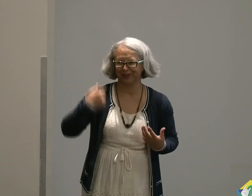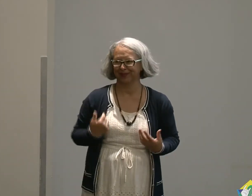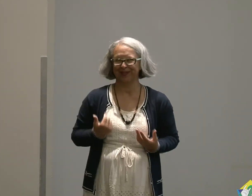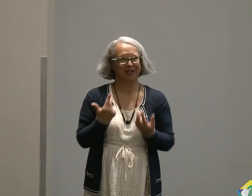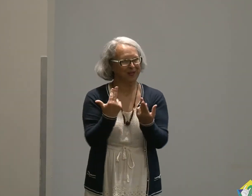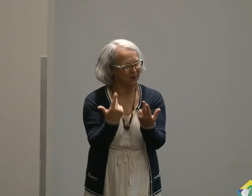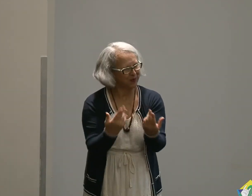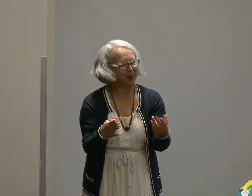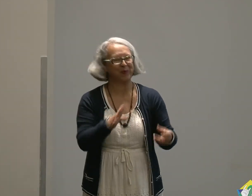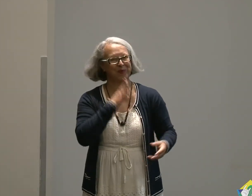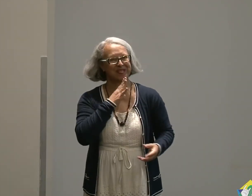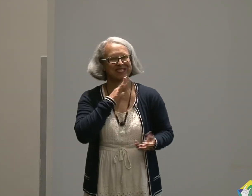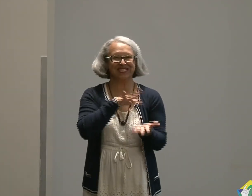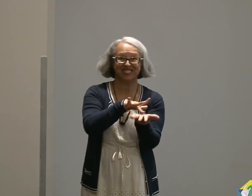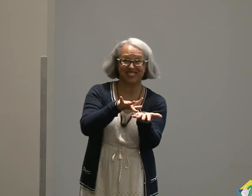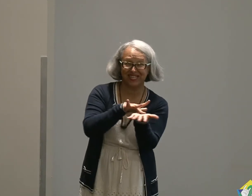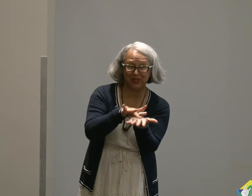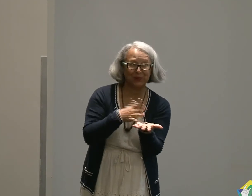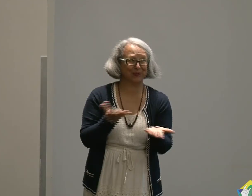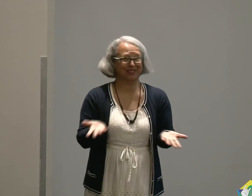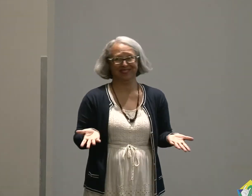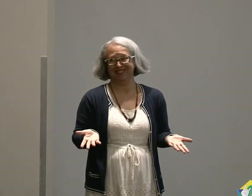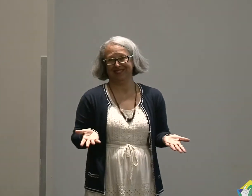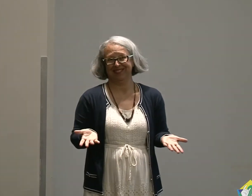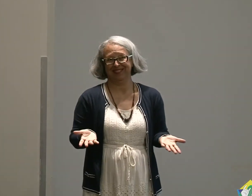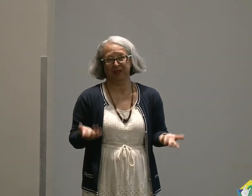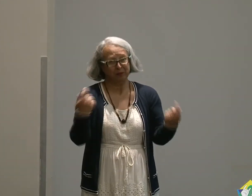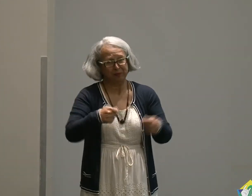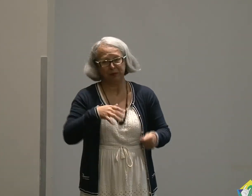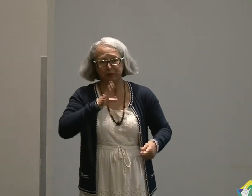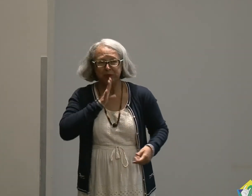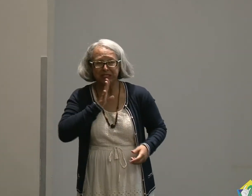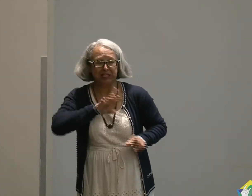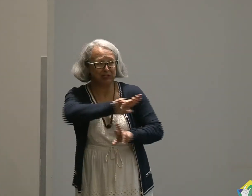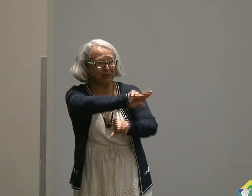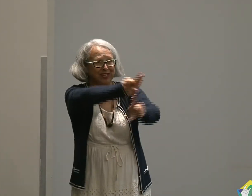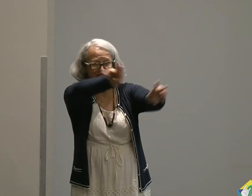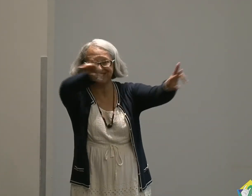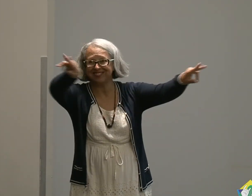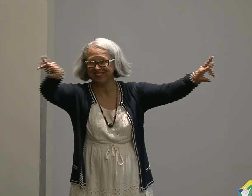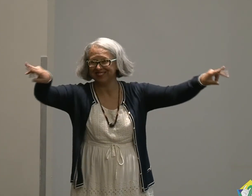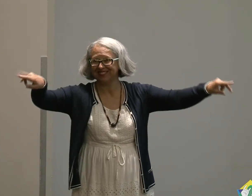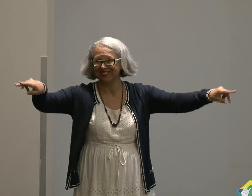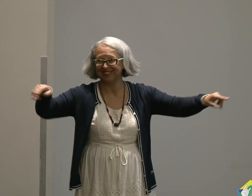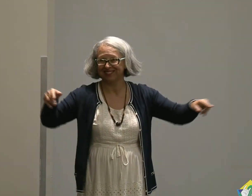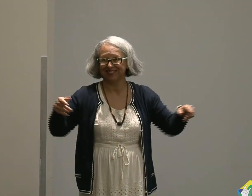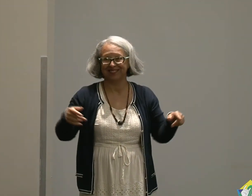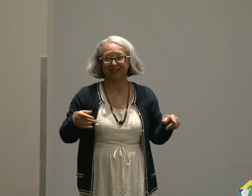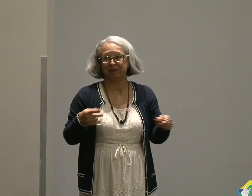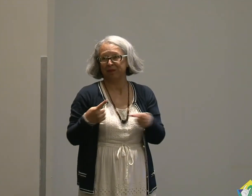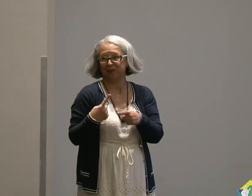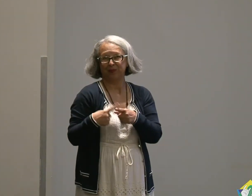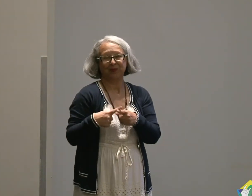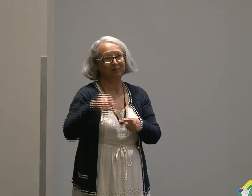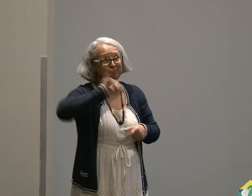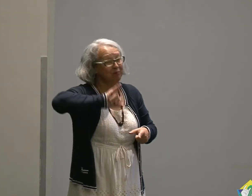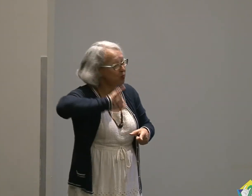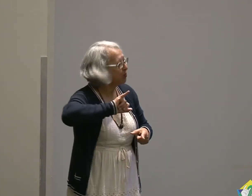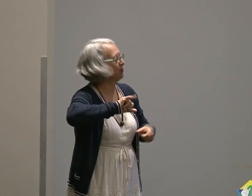forma que conhecem dos negros, que conhecem dos ciganos. Também é importante conhecer as outras diversidades,